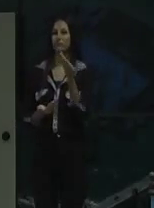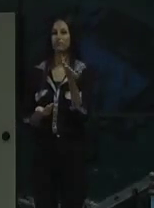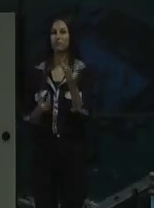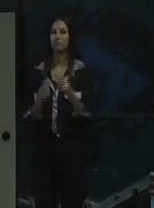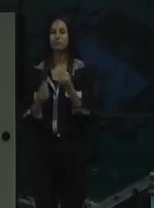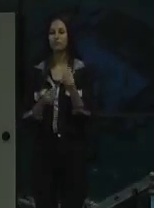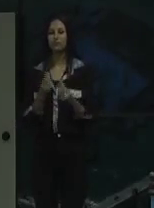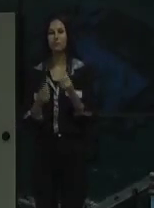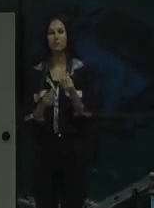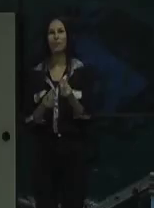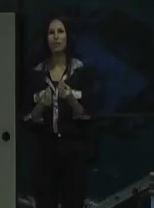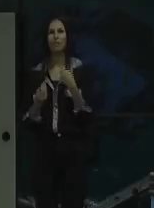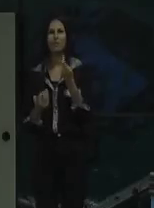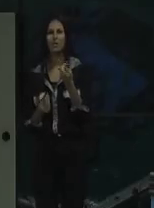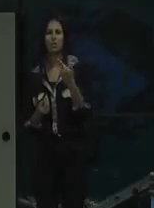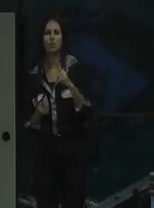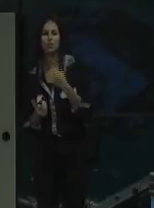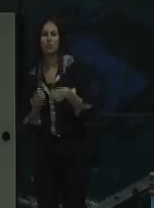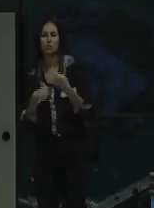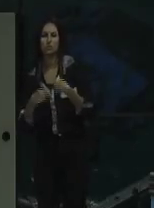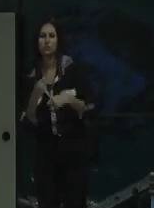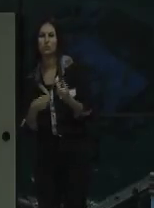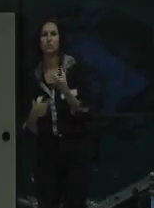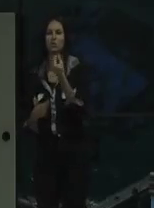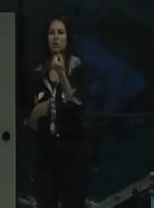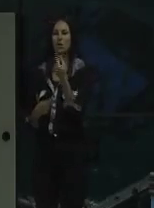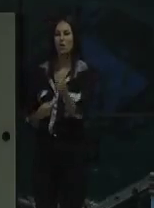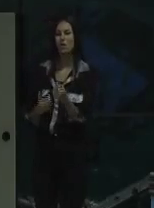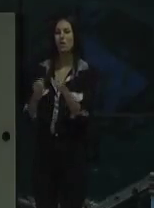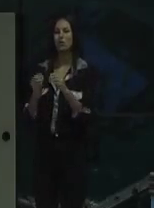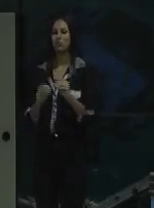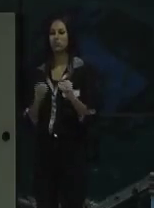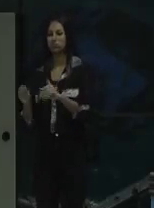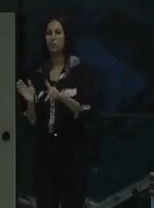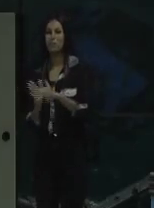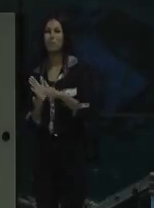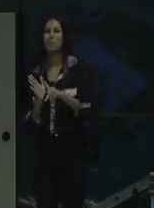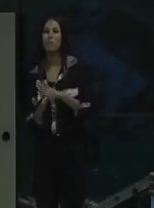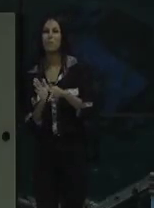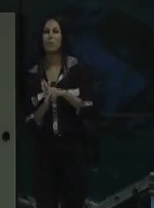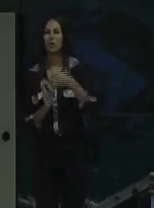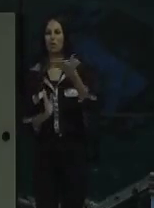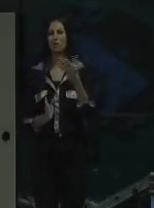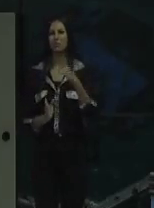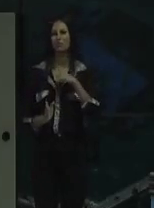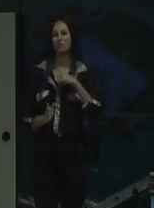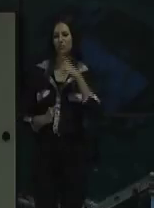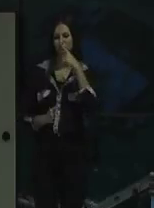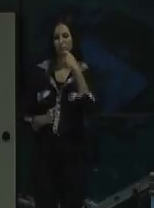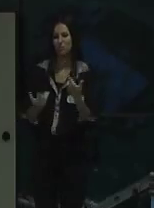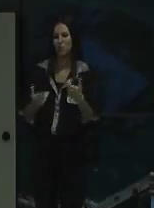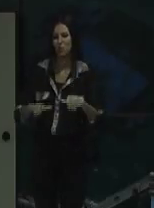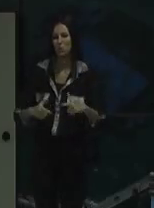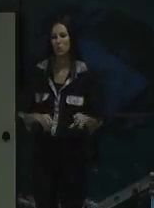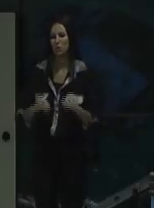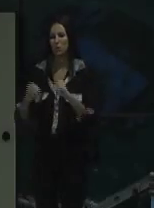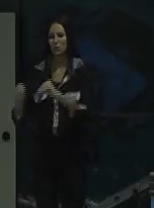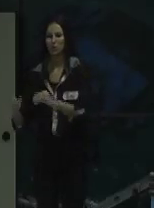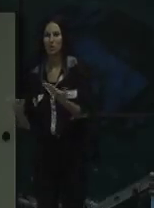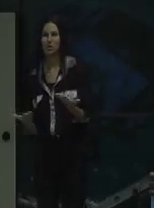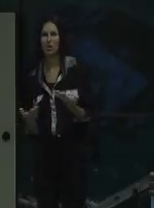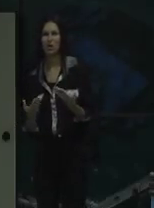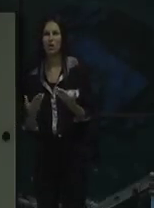disse que não tem recurso para transferir essa unidade, essa fábrica de fedor, para a próxima Consa Acústica ou para